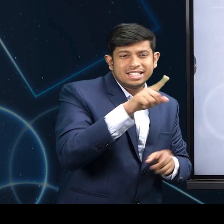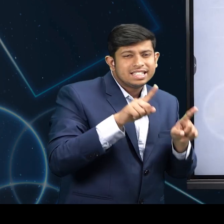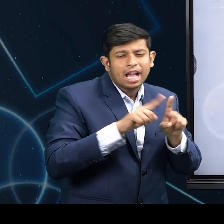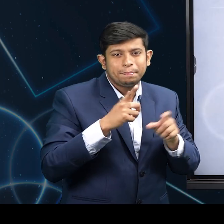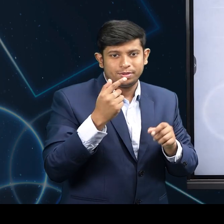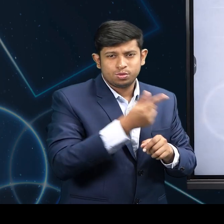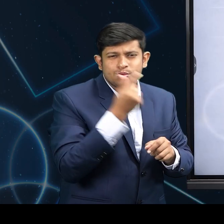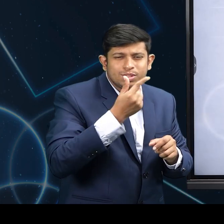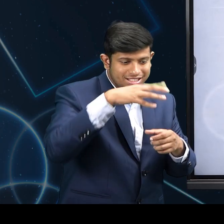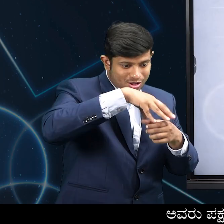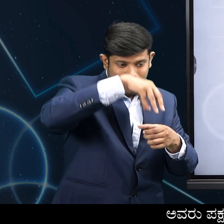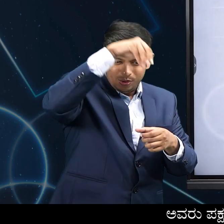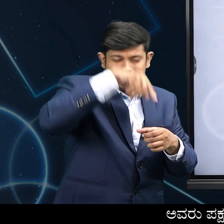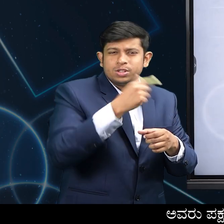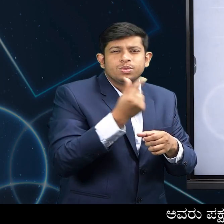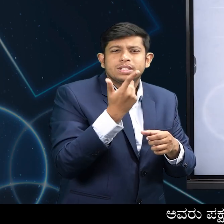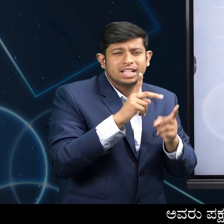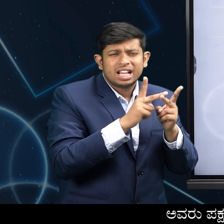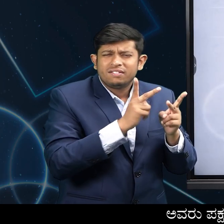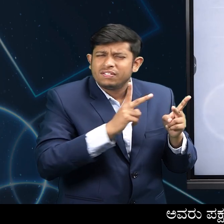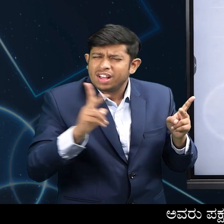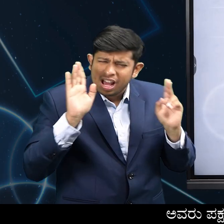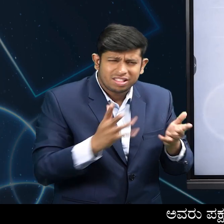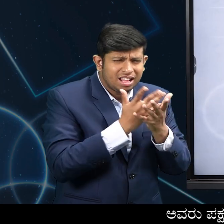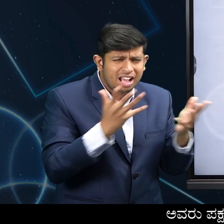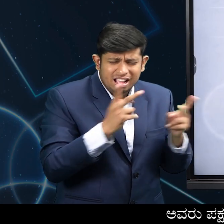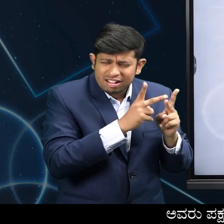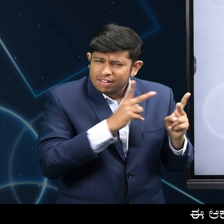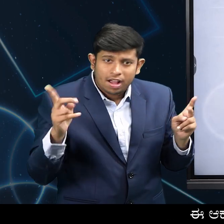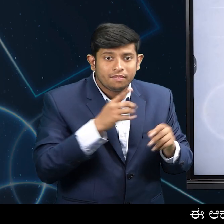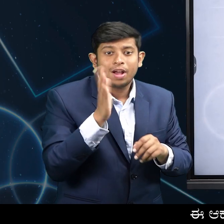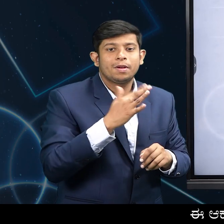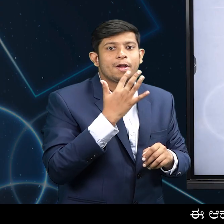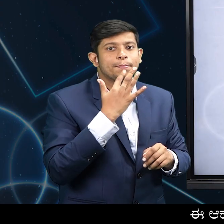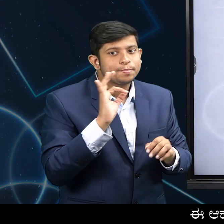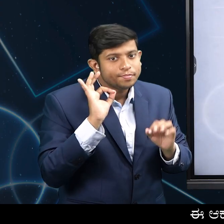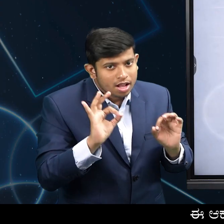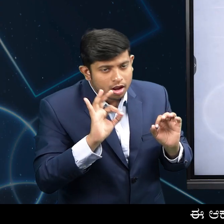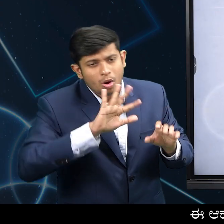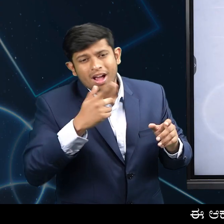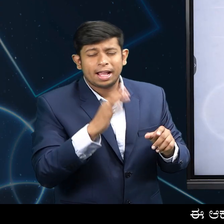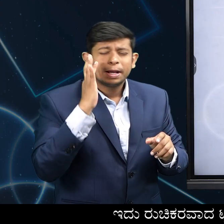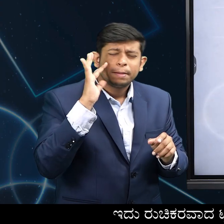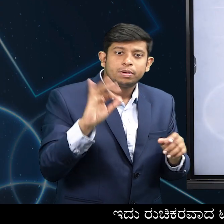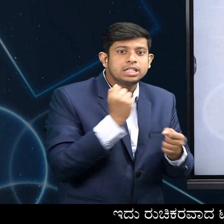ಅದರಲ್ಲಿ ವಿಶೇಷತೆ ಏನು? ಅವರು ಪಕ್ಷದ ಟೋಪಿಯಂತಹ ಆಕಾರವನ್ನ ಹೊಂದಿರುತ್ತವೆ. ಈ ಆಕಾರವನ್ನ ಕೋನ್ ಎಂದು ಕರೆಯಲಾಗುತ್ತೆ. ಇದು